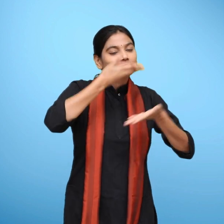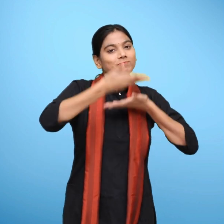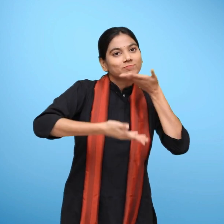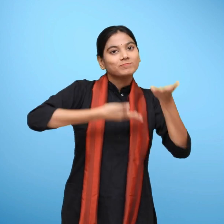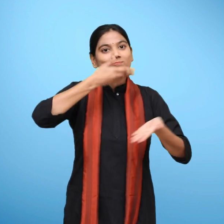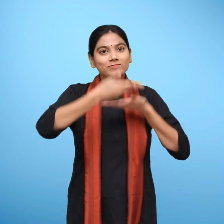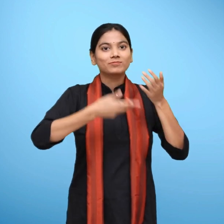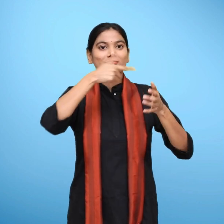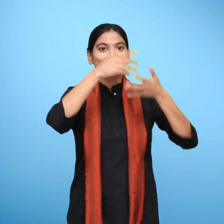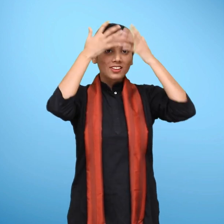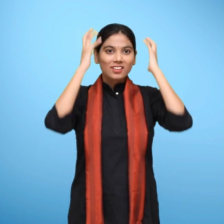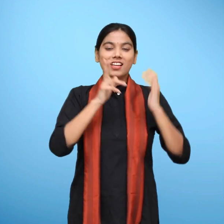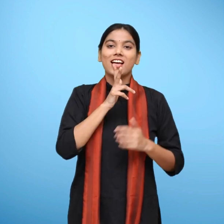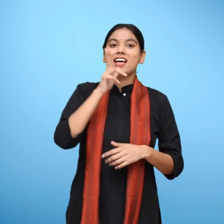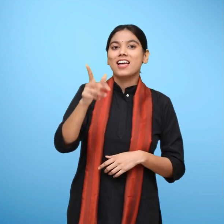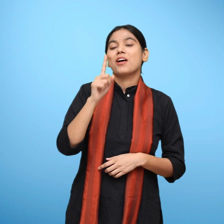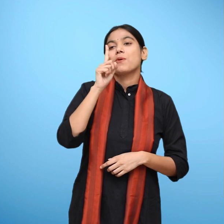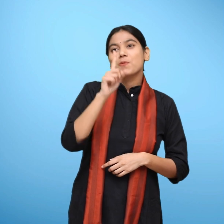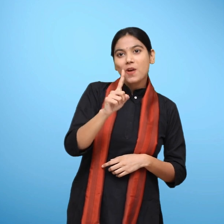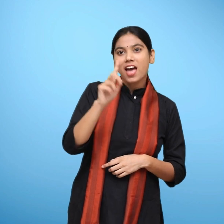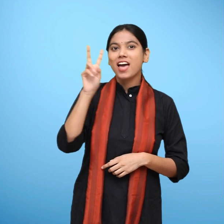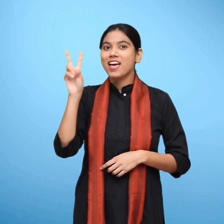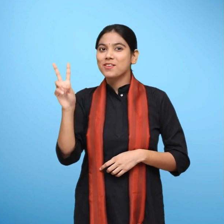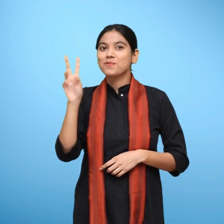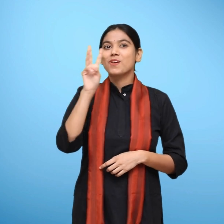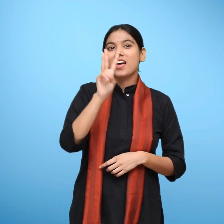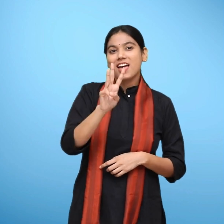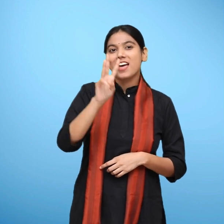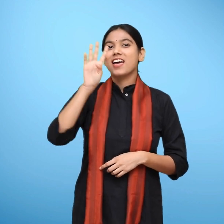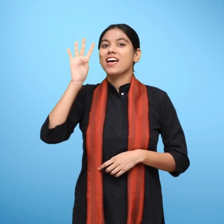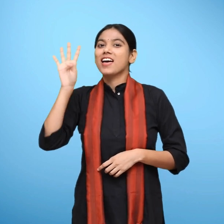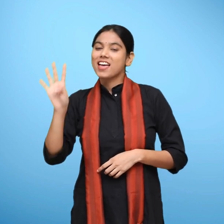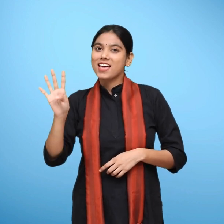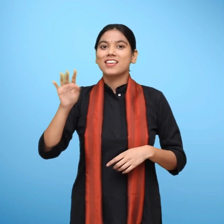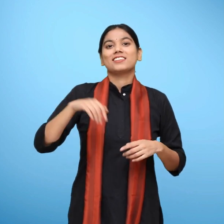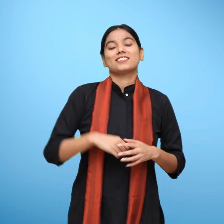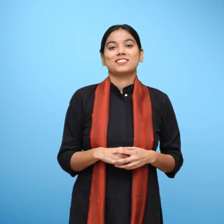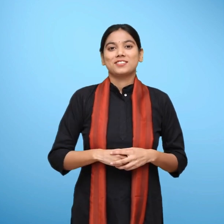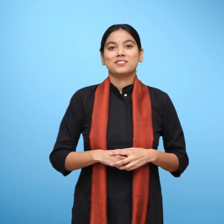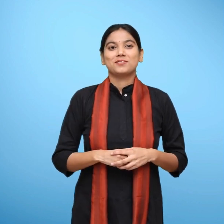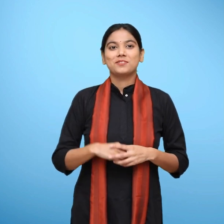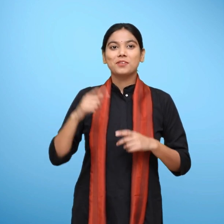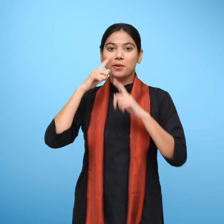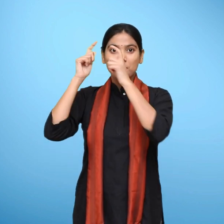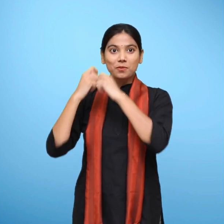है दिवाकर कहता है एक दो तीन चार तो मीना कहती